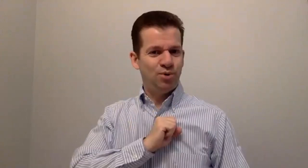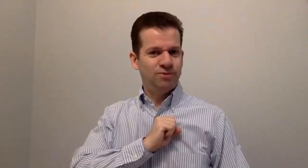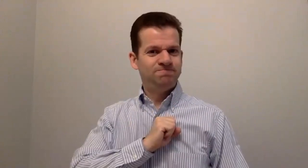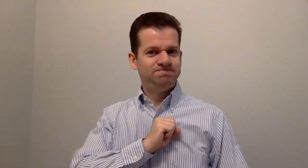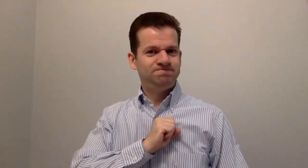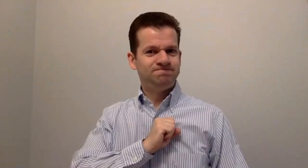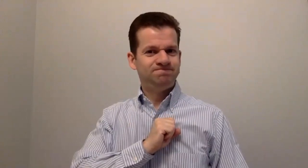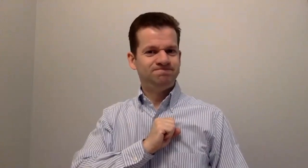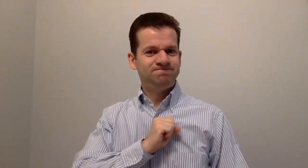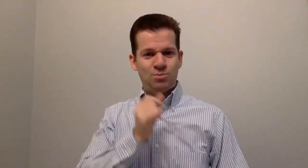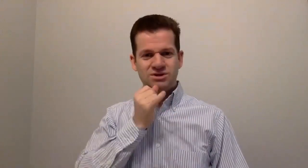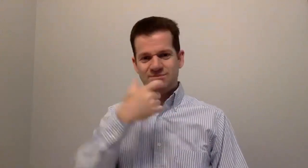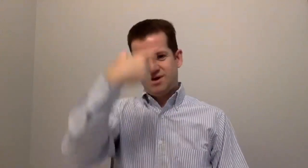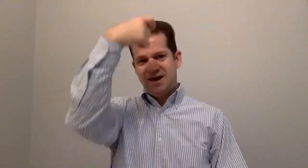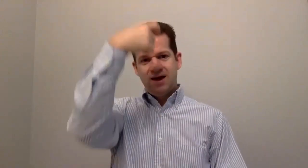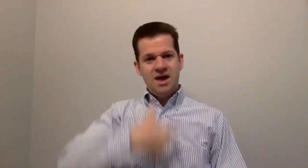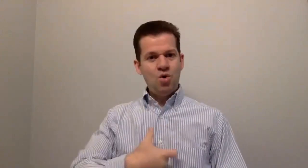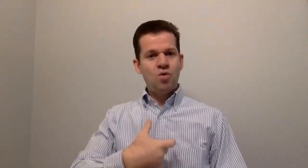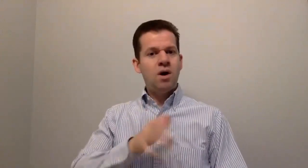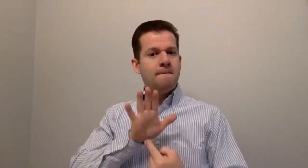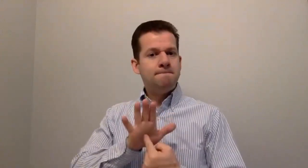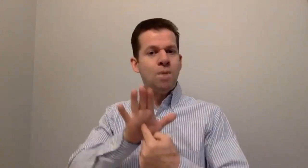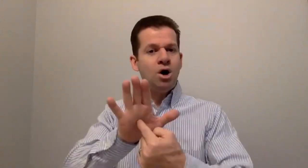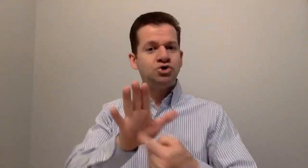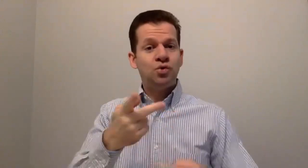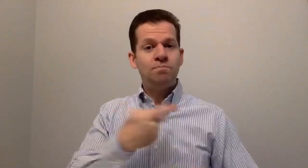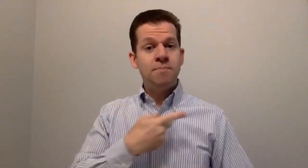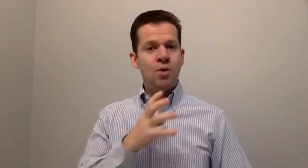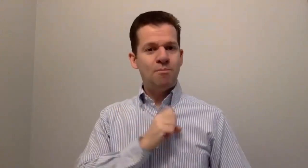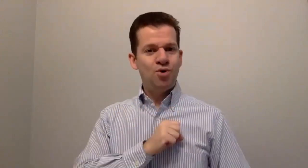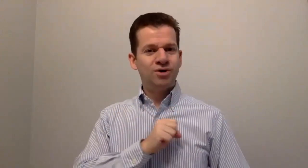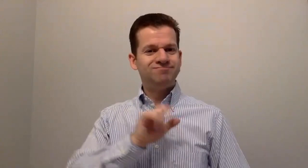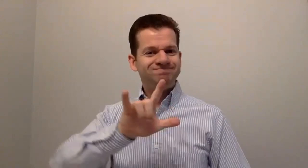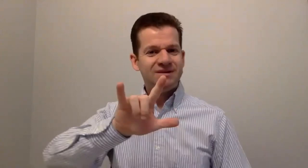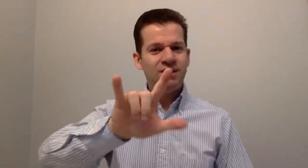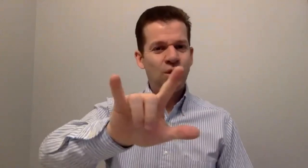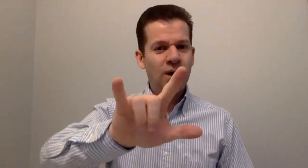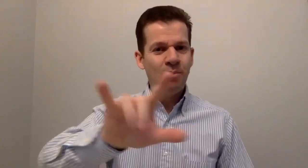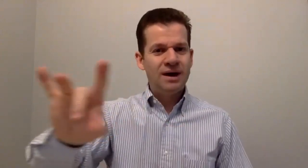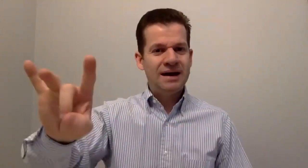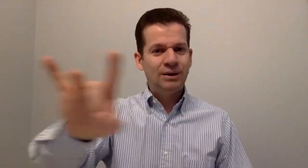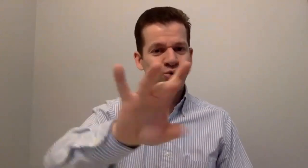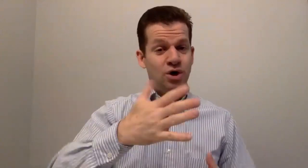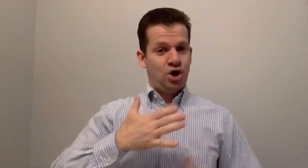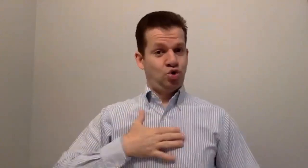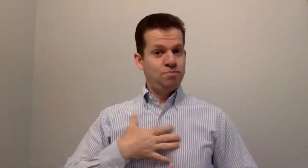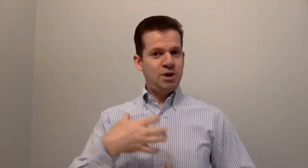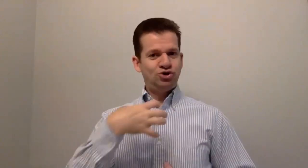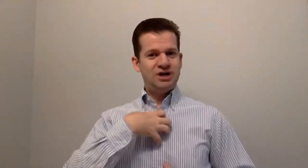amor. Então, por exemplo, eu mostro meu amor, que eu amo cada um, do meu